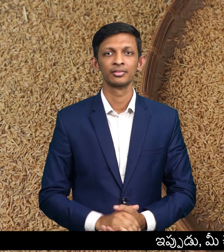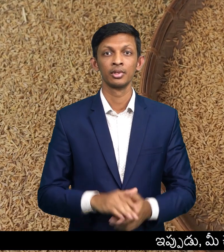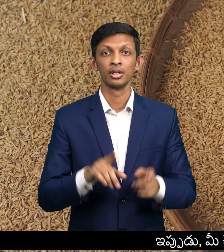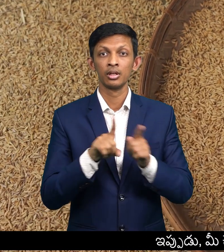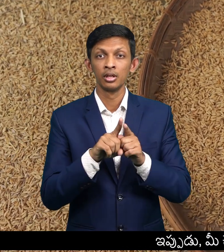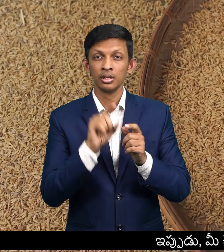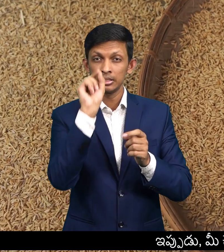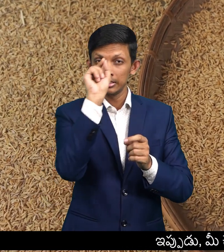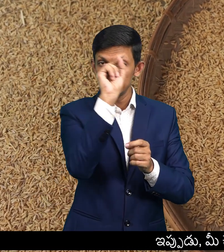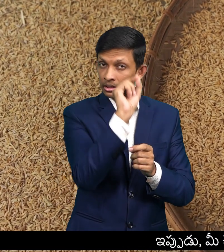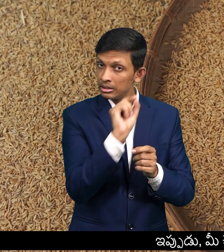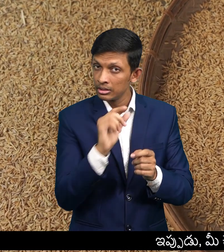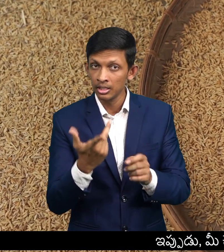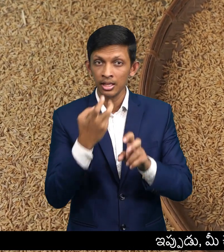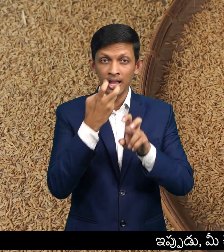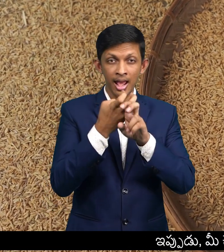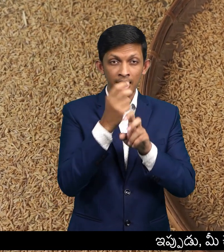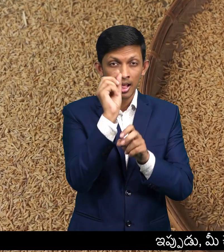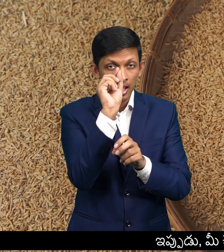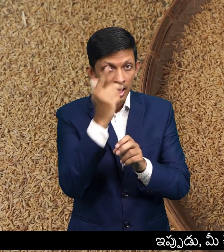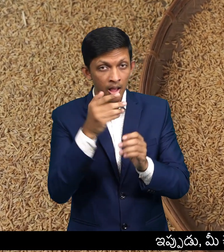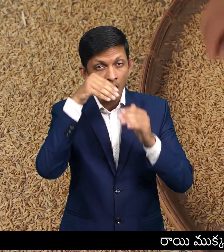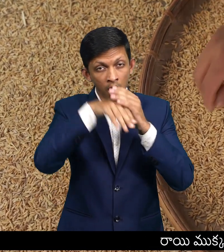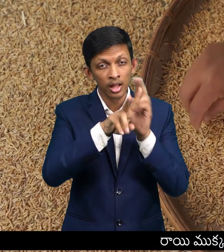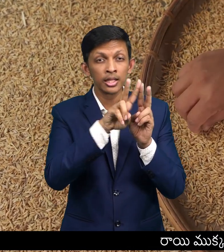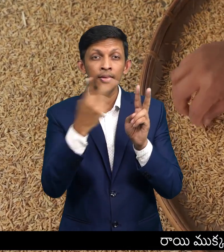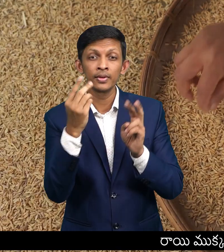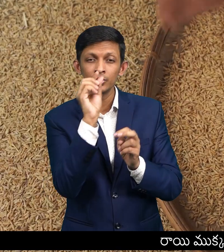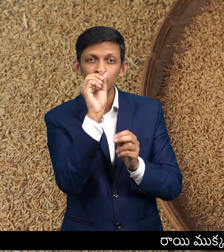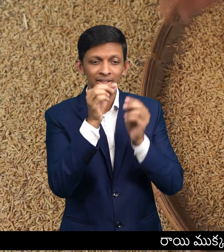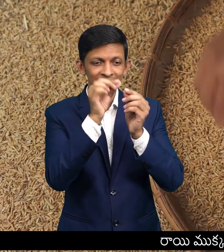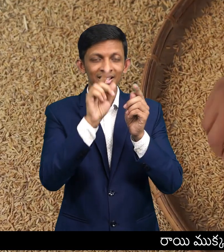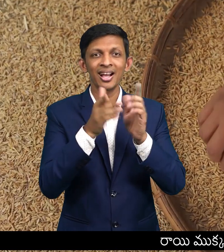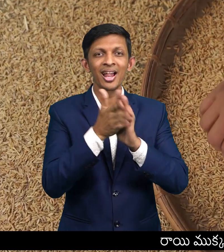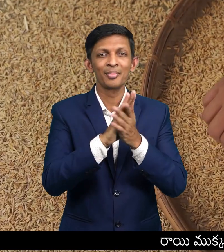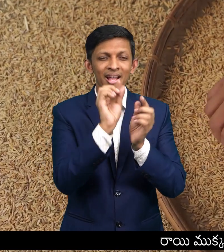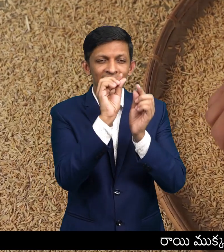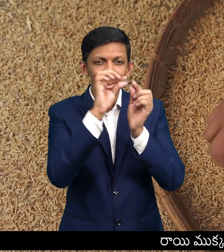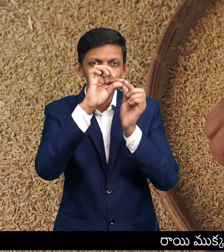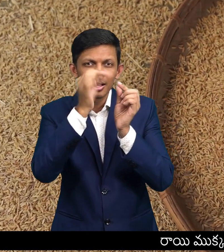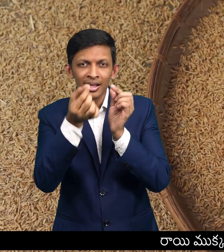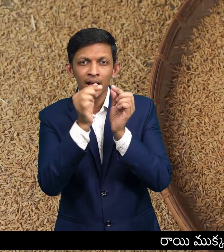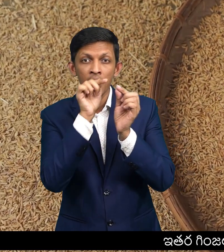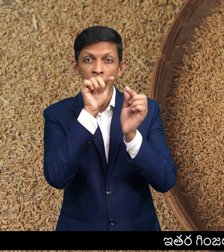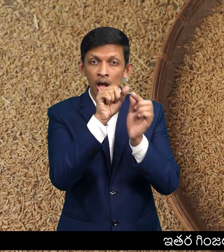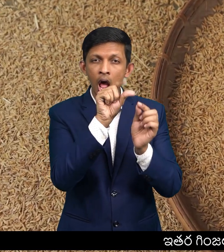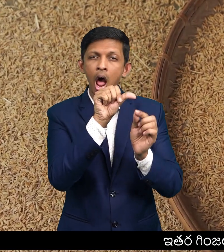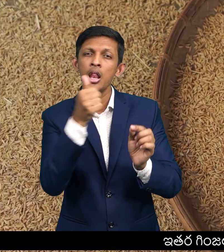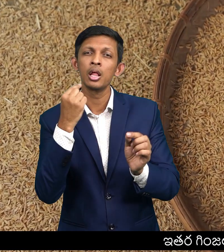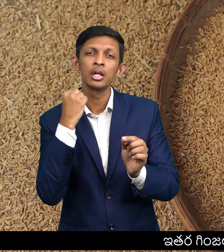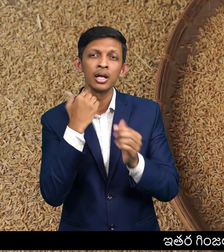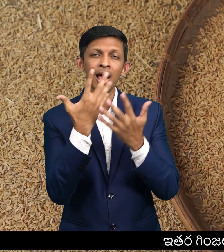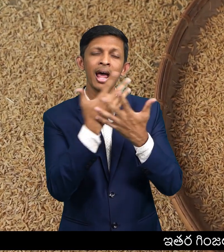ఇప్పుడు మీ చేతితో దాని నుండి రాయి, ముక్కలు, పొట్టు మరియు ఇతర గింజలను